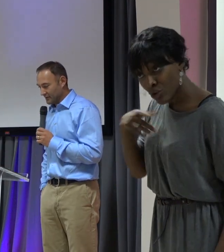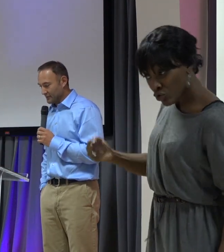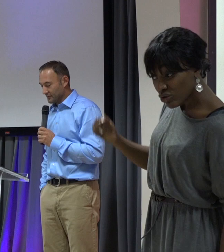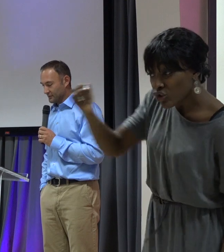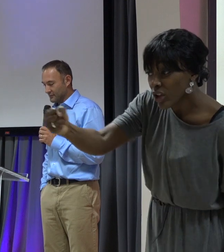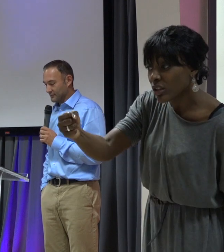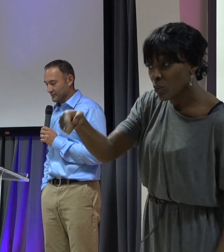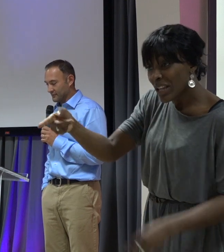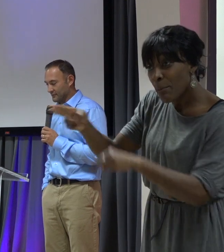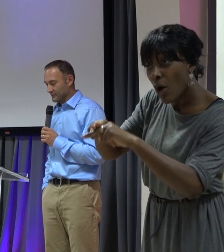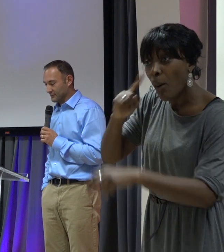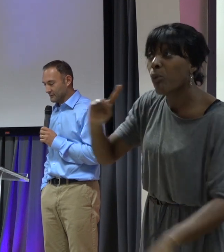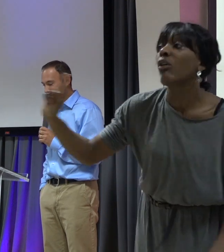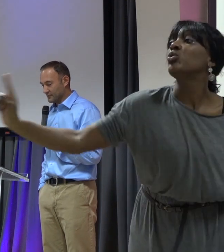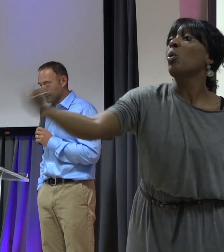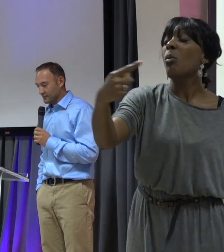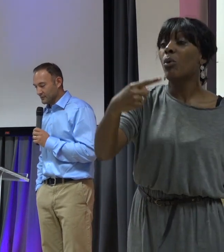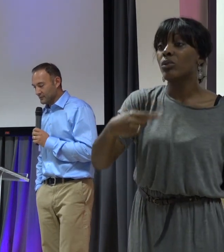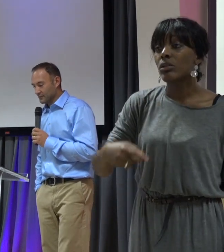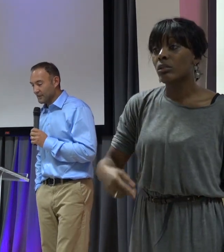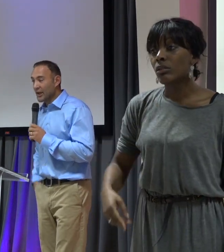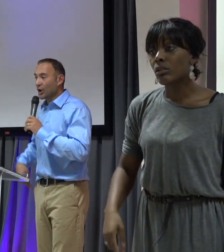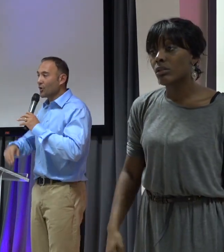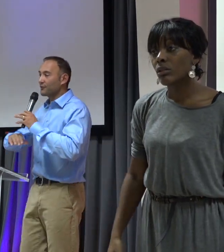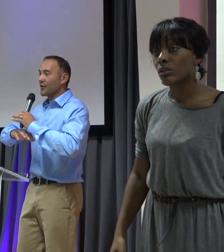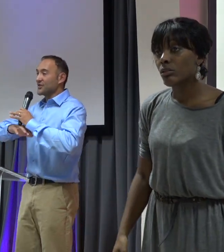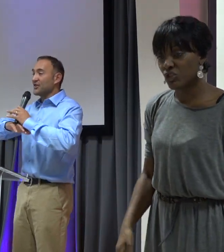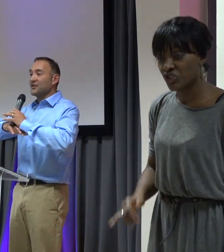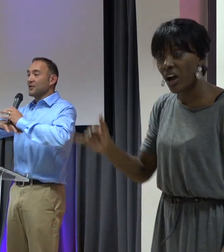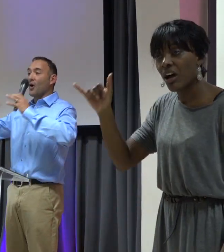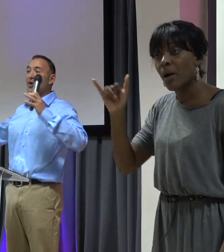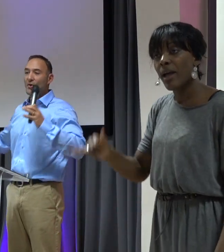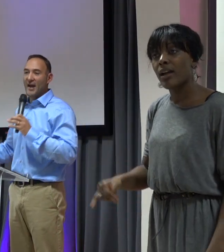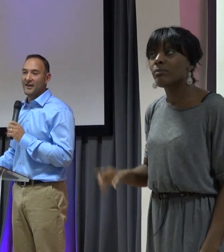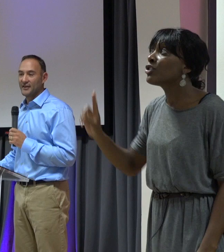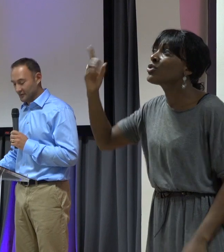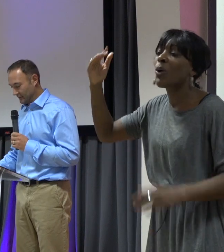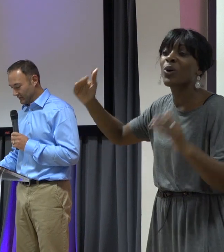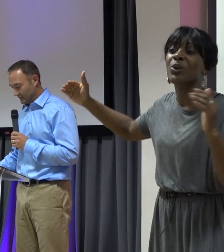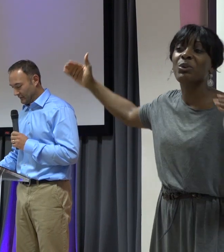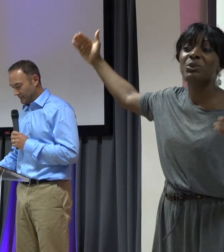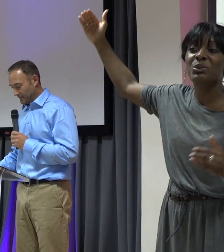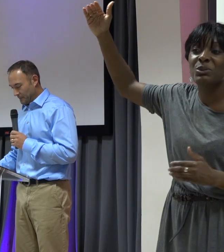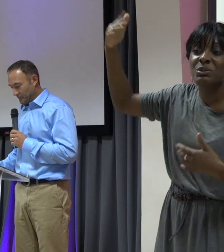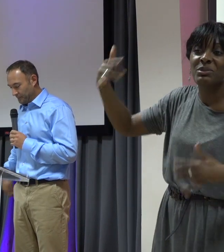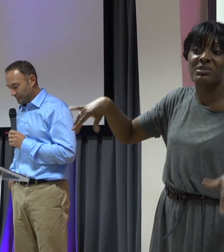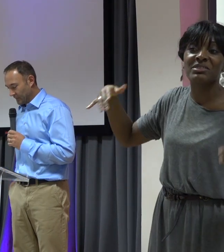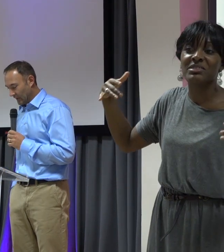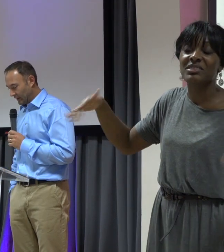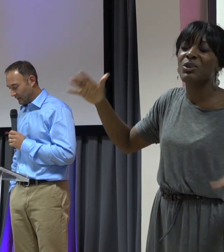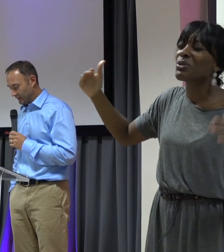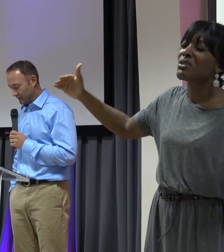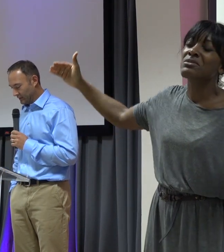imaginer donner mon fils pour mon église, let alone for the sins of all humanity. en tant